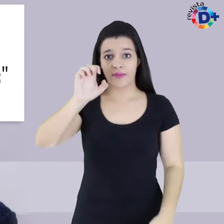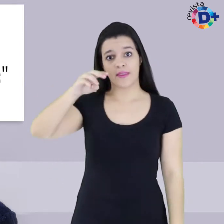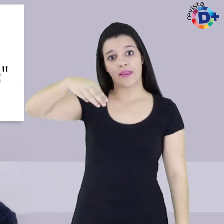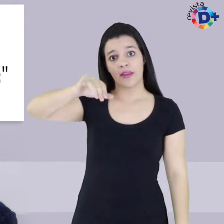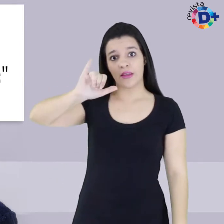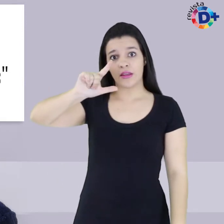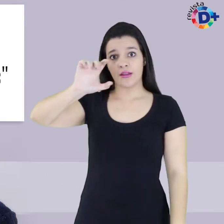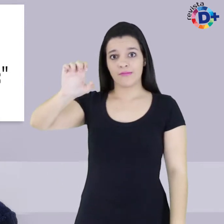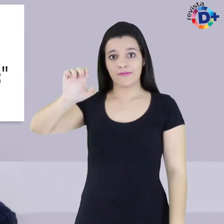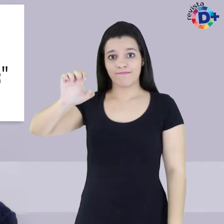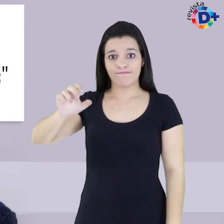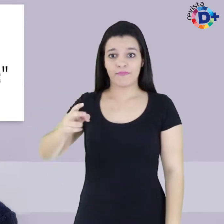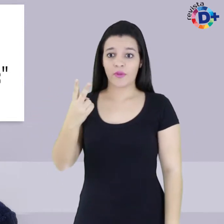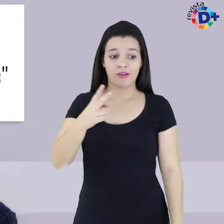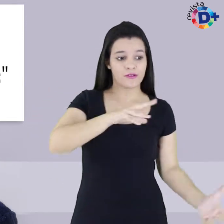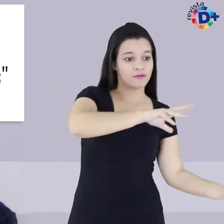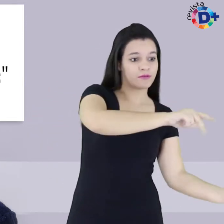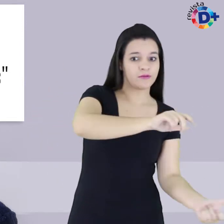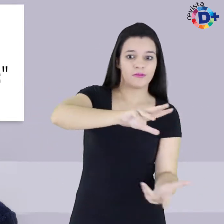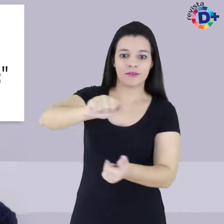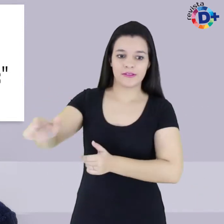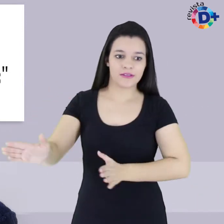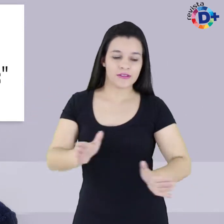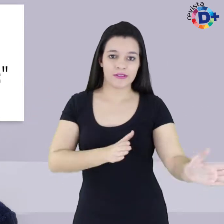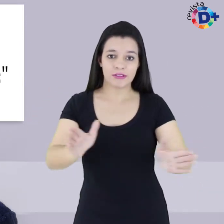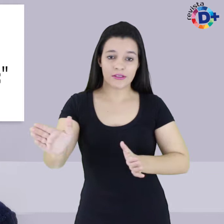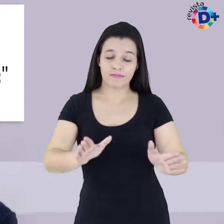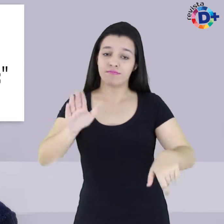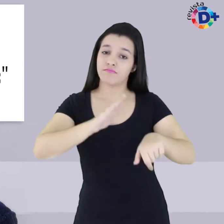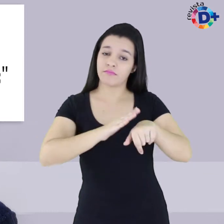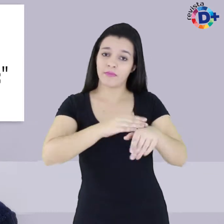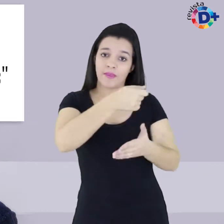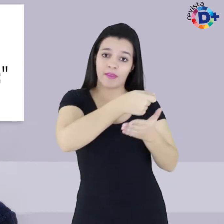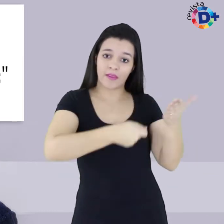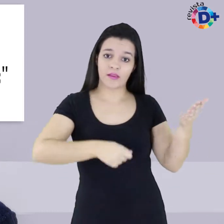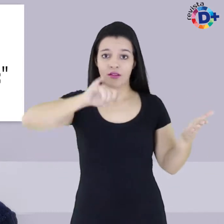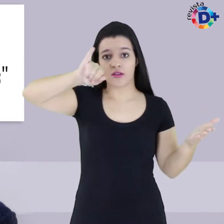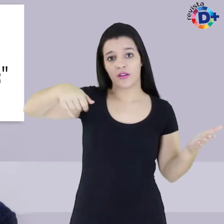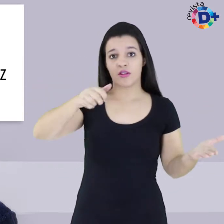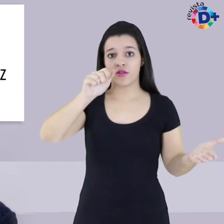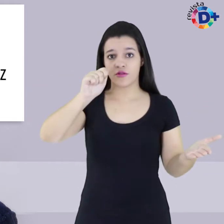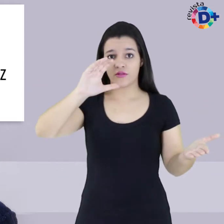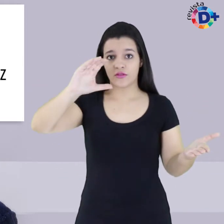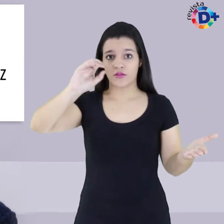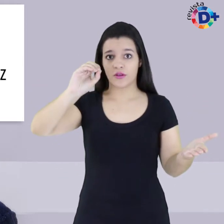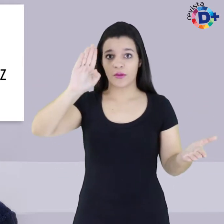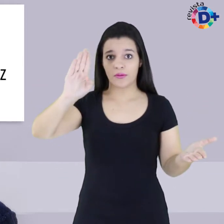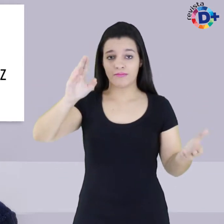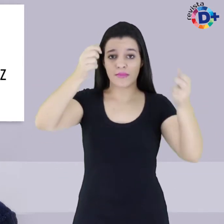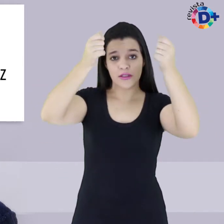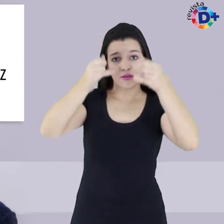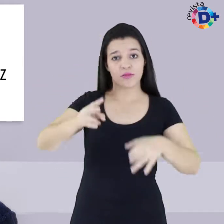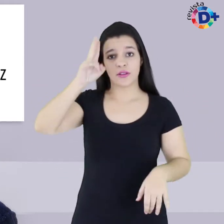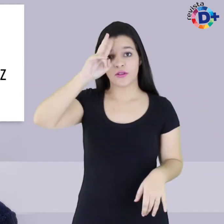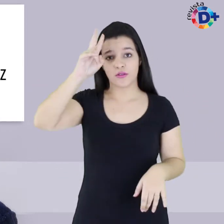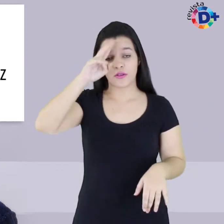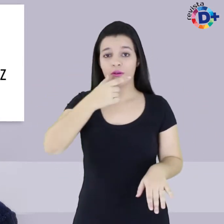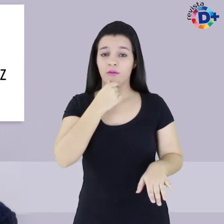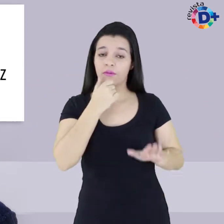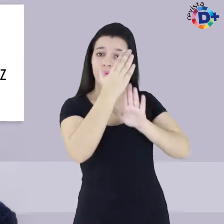Dois Mundos, de Jacob Klintowitz, a respeito do pintor e arquiteto, e a abertura